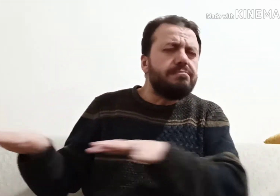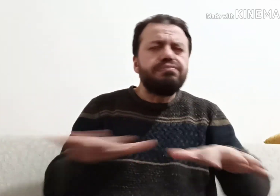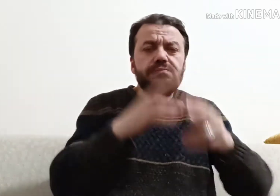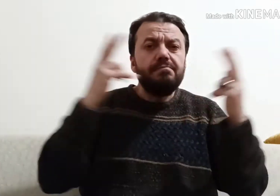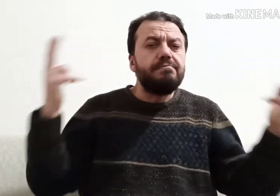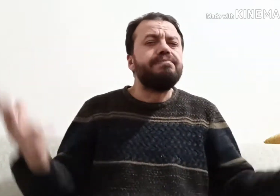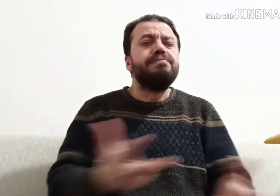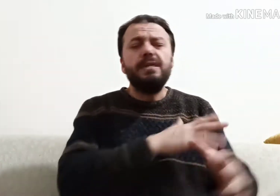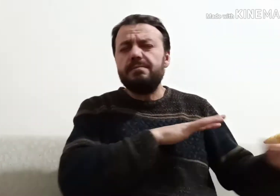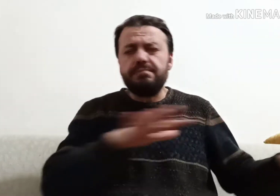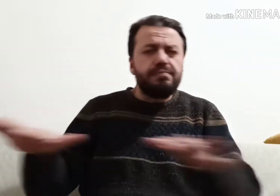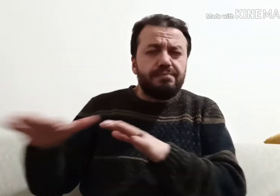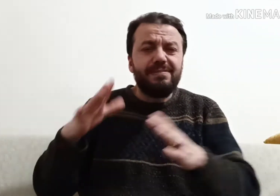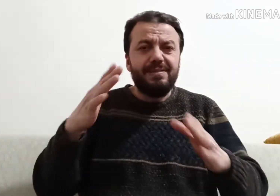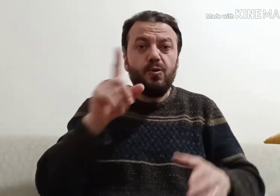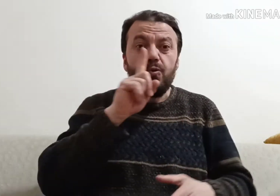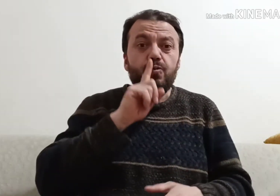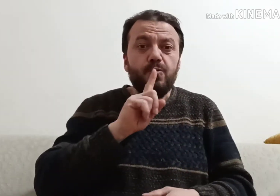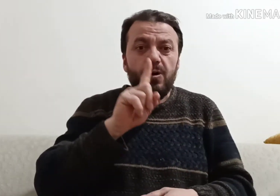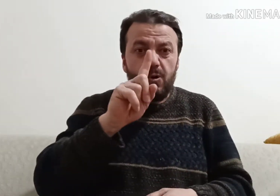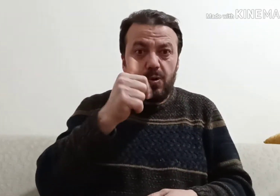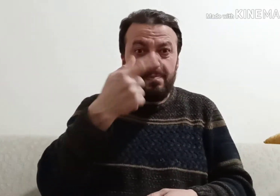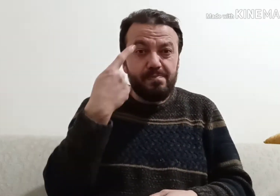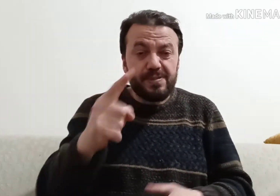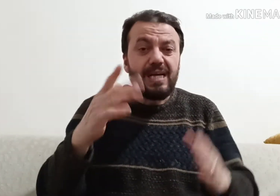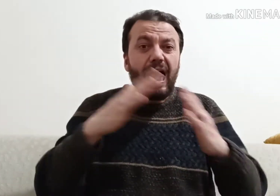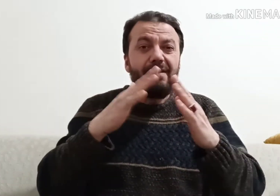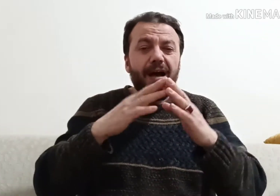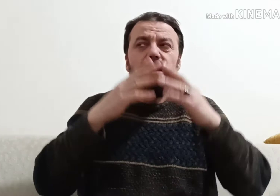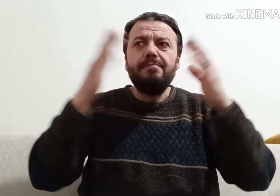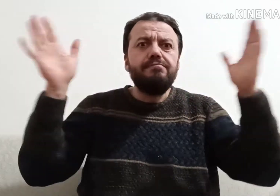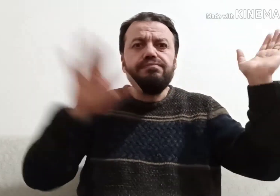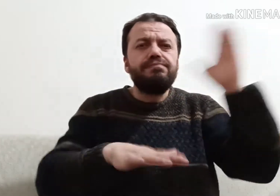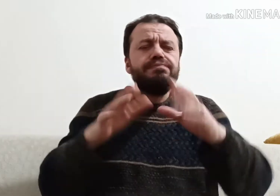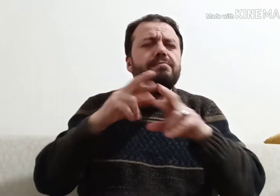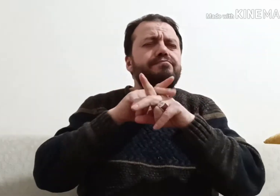Bu deprem 7,9 büyüklüğünde bir depremdi.